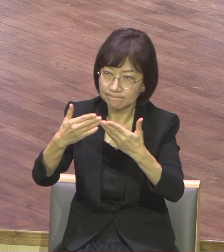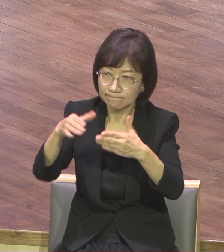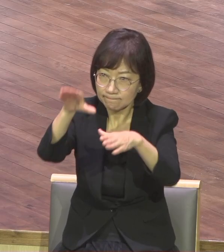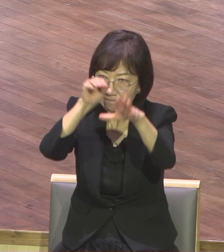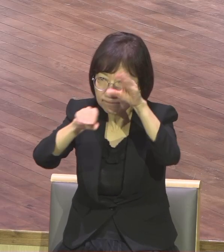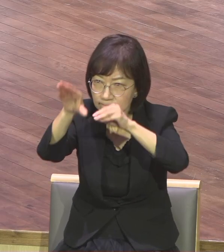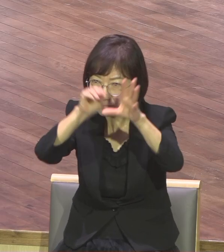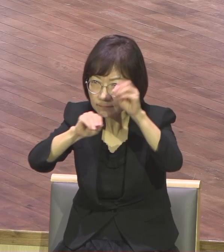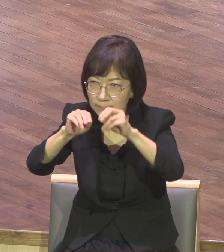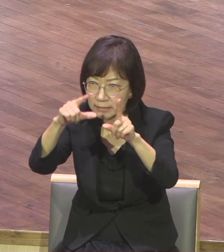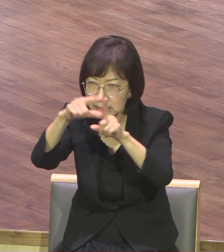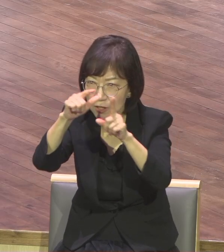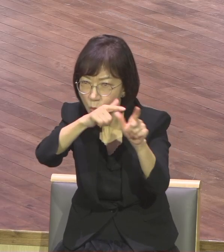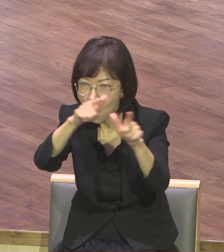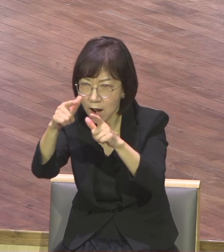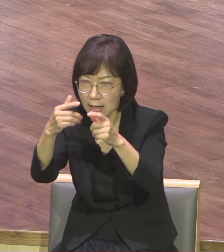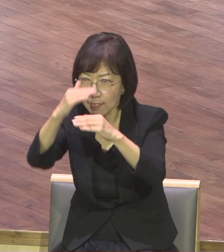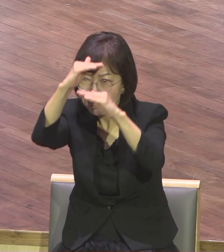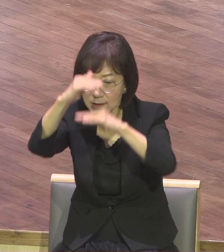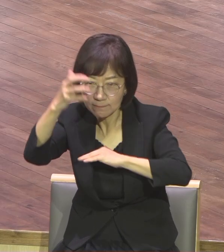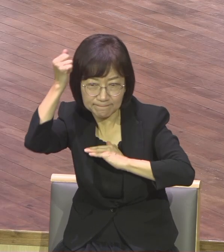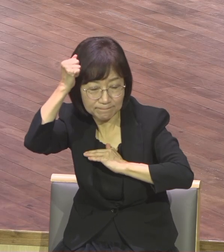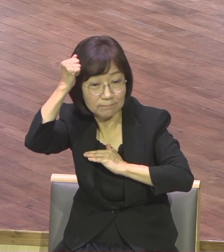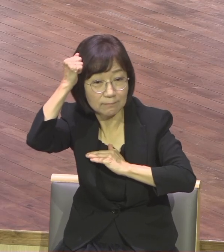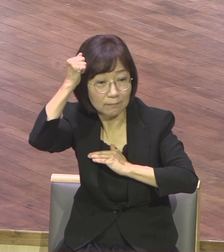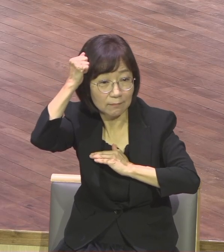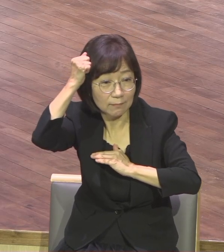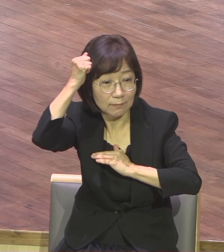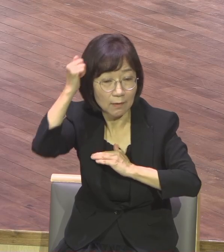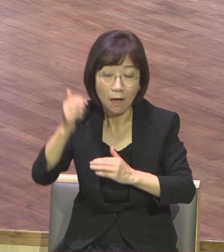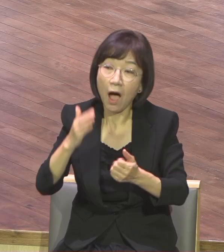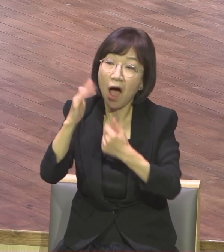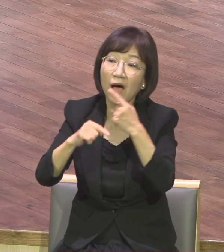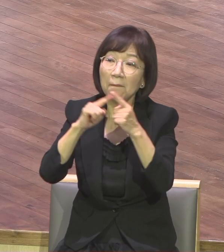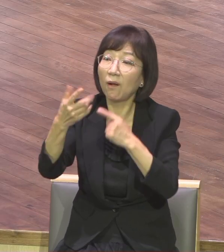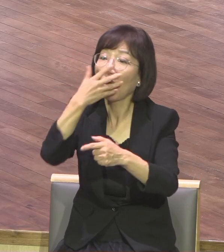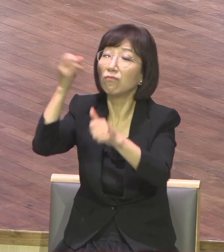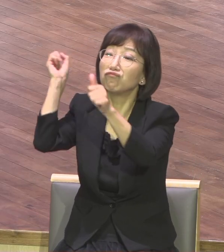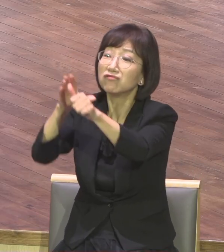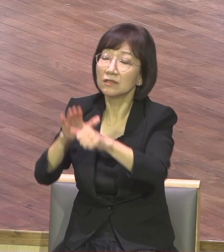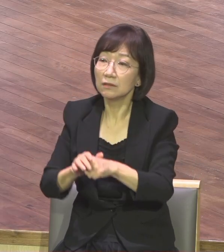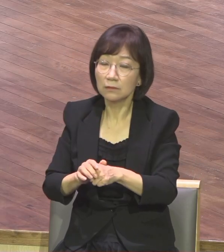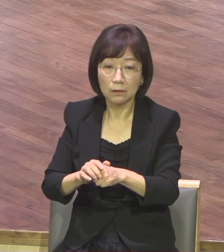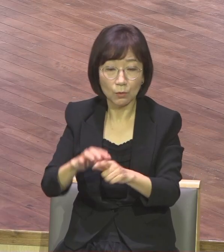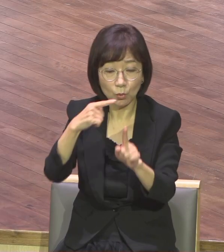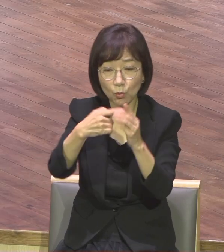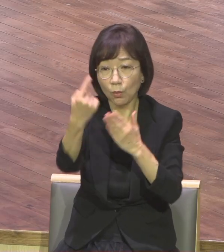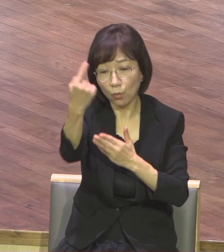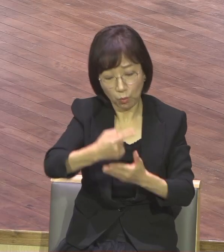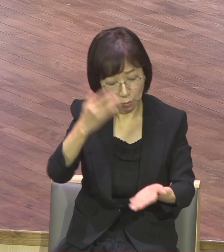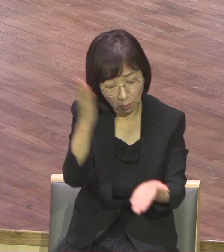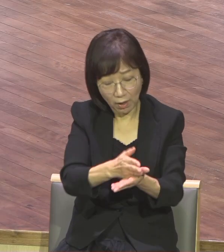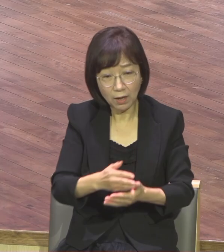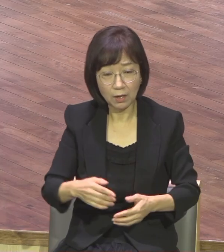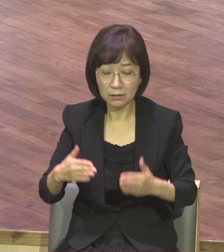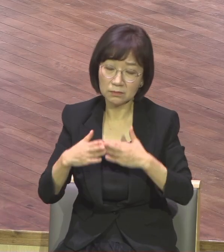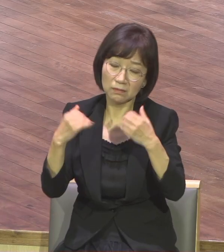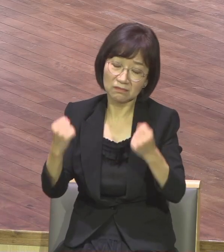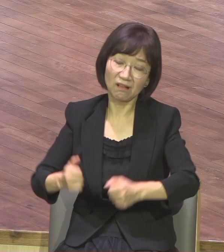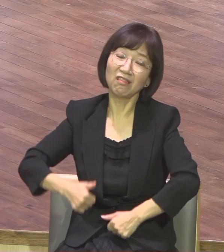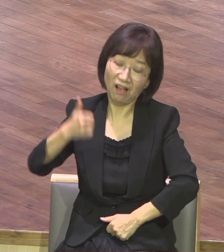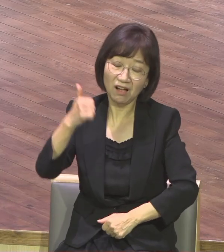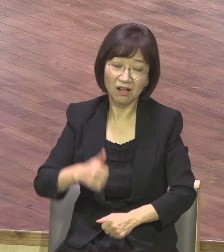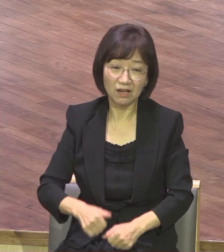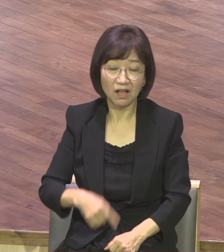거예요. 예배 왜 드립니까? 말씀 안 잘 봐요. 말라 교회납니까? 인터넷에 보고 앉아있지 그냥. 바자마 입고 커피 마시면서.